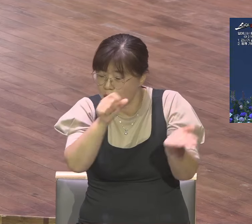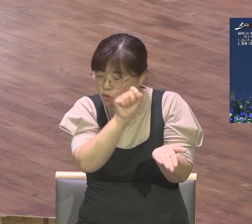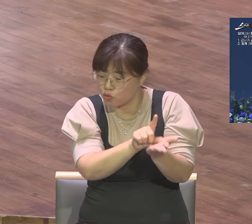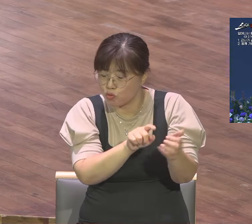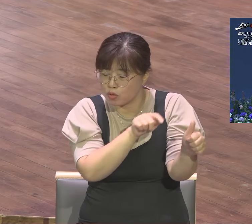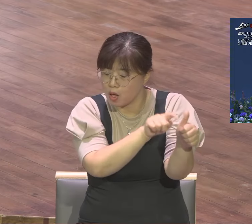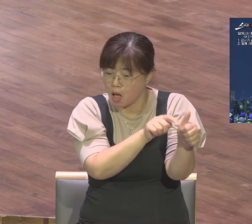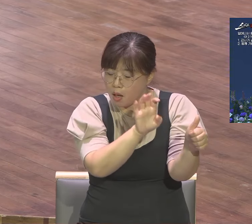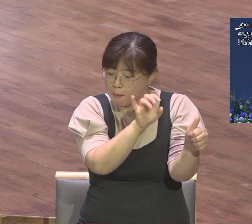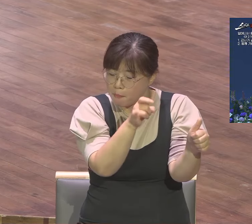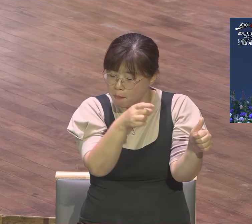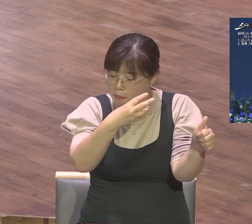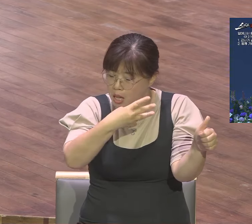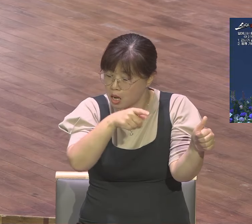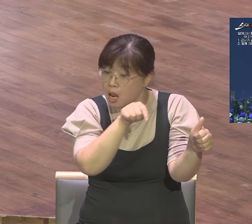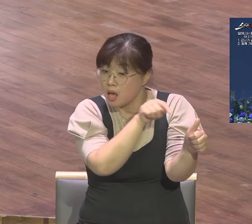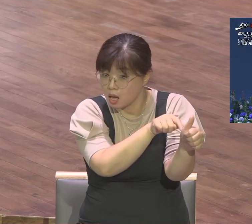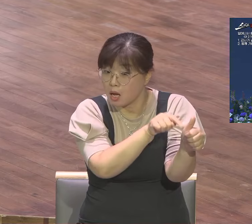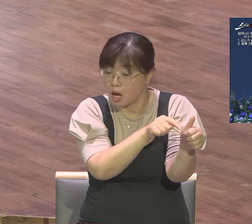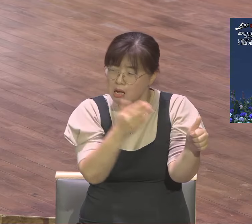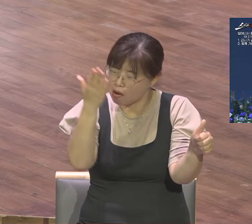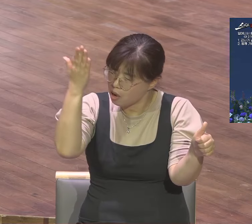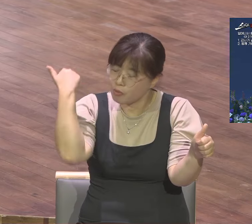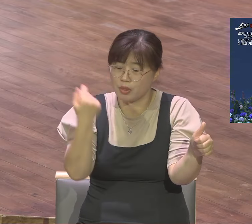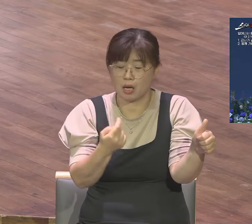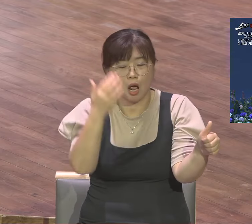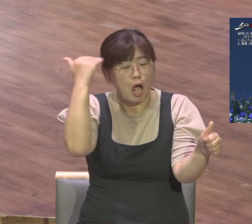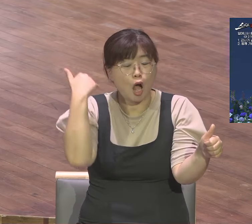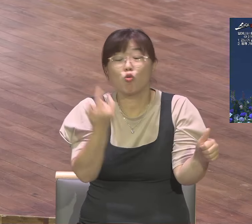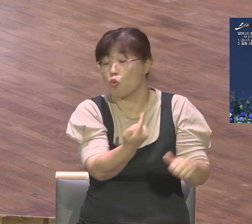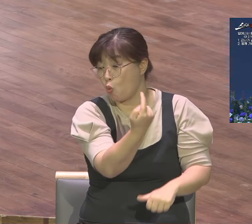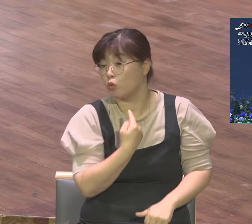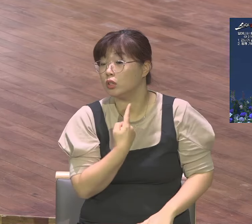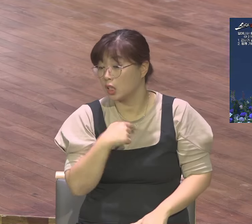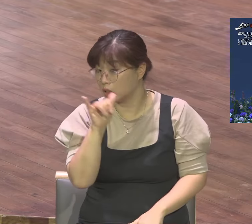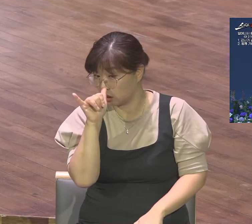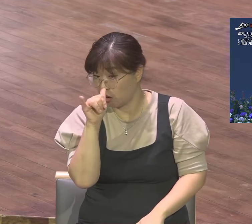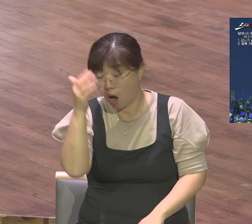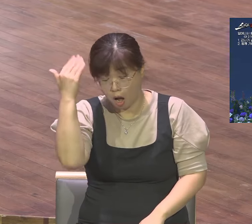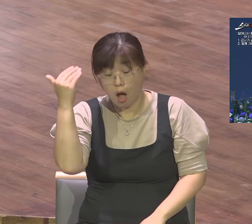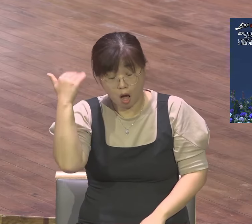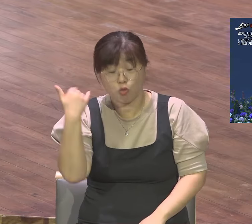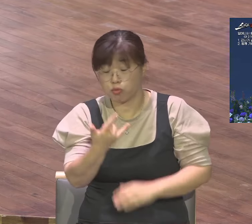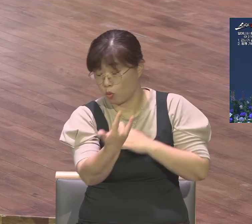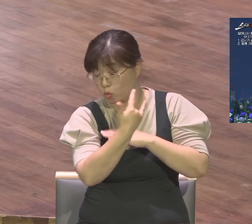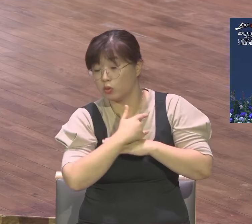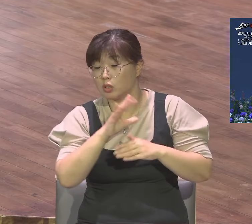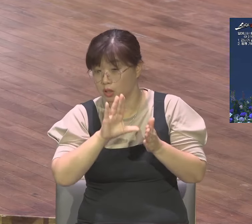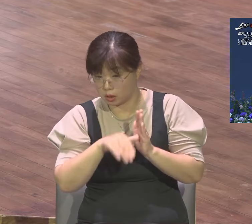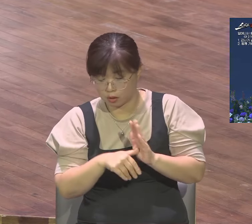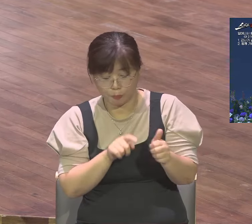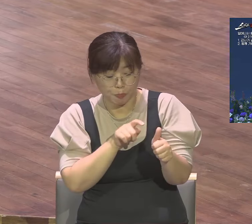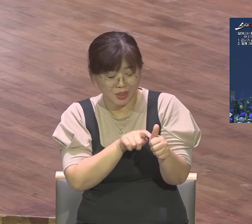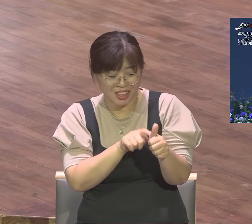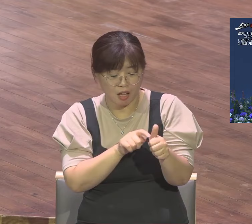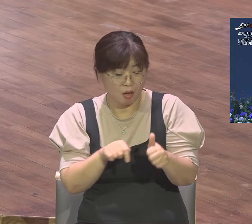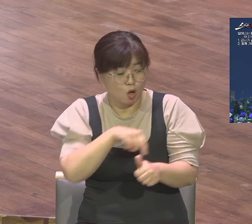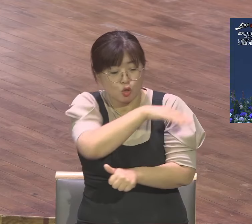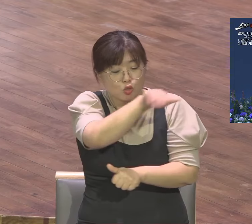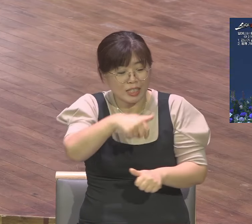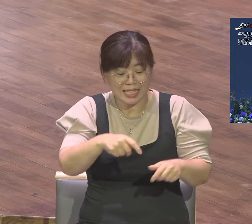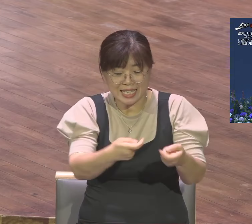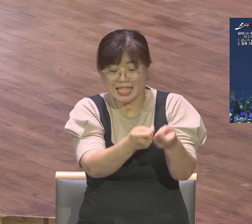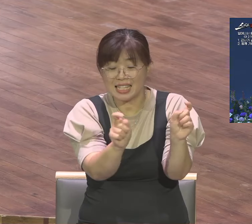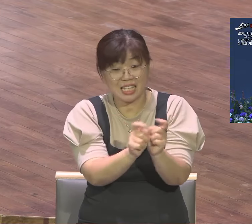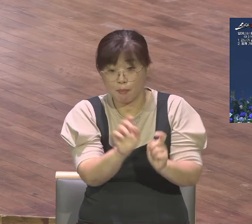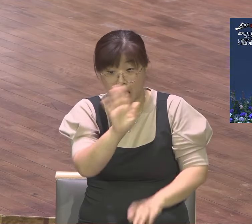야통하네요. 브라질 이겼어요. 한국에서 와가 했는데 그 경기가 아무리 좋아도 거기 막 들붙어 보니까 안 되는 거예요. 경기가